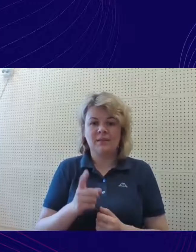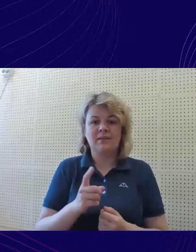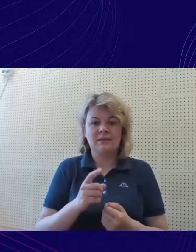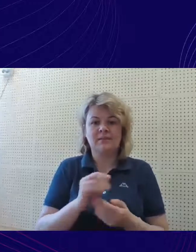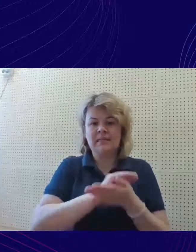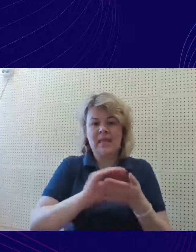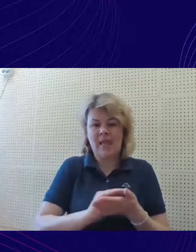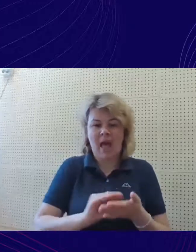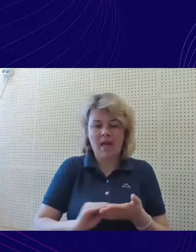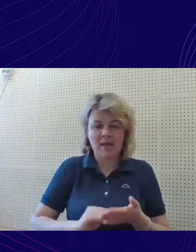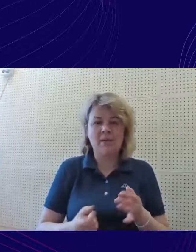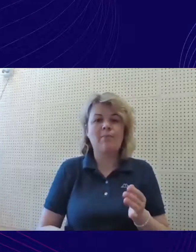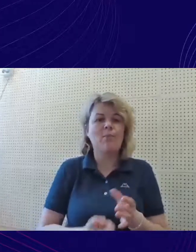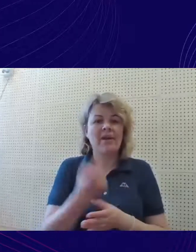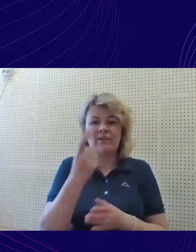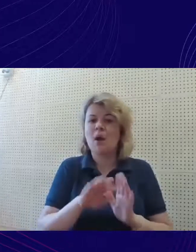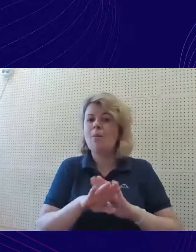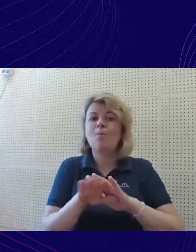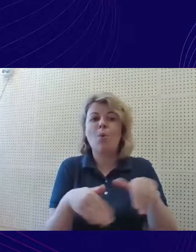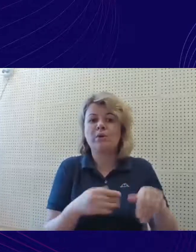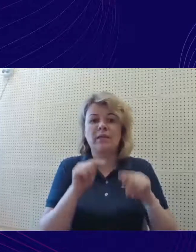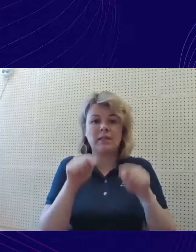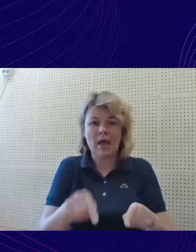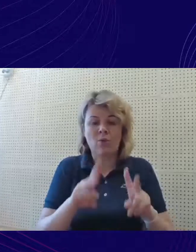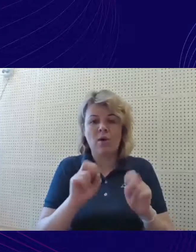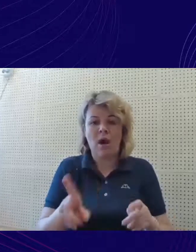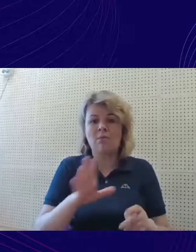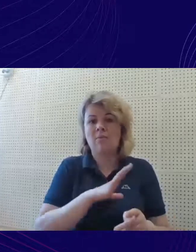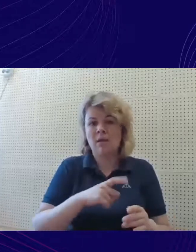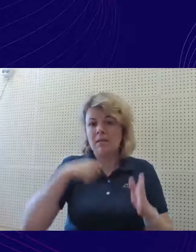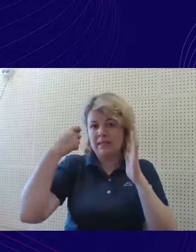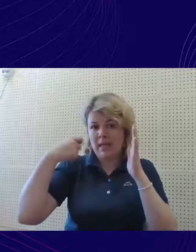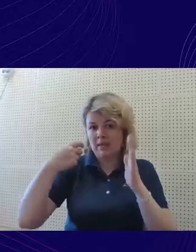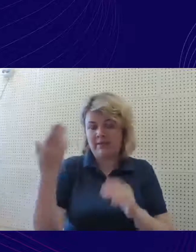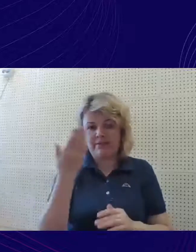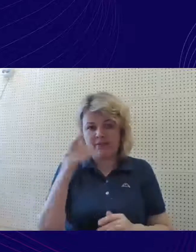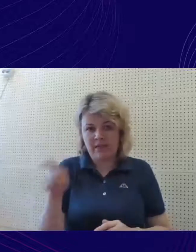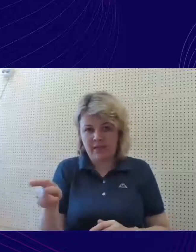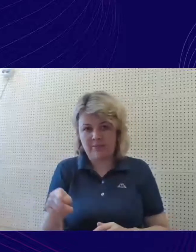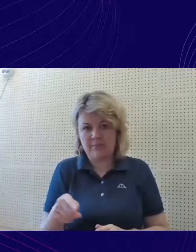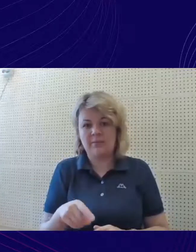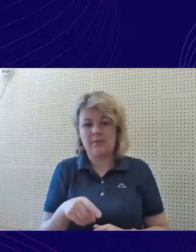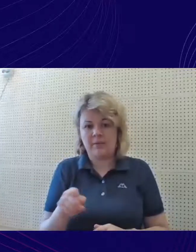сценарий появился после того, как был фильм снят. Вот Селзник